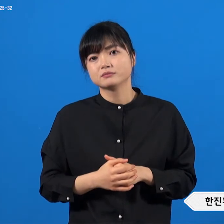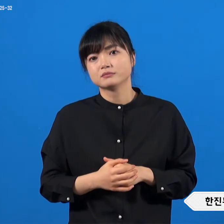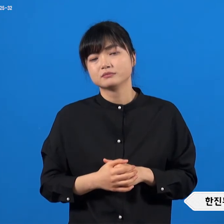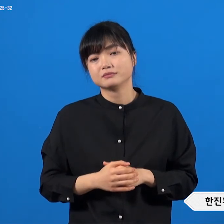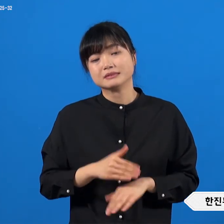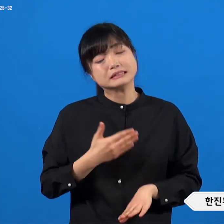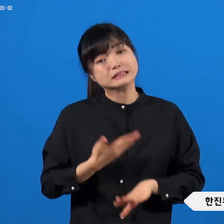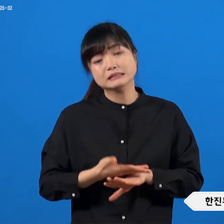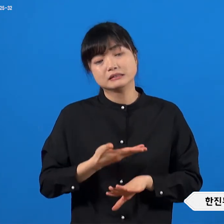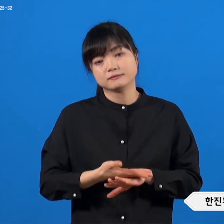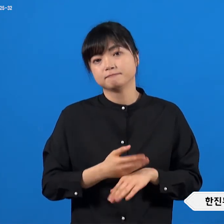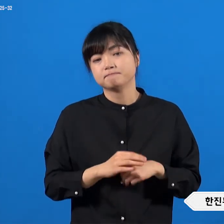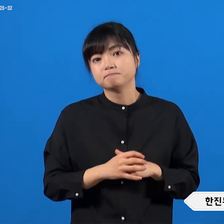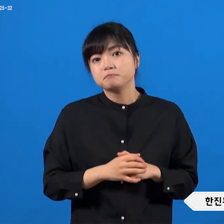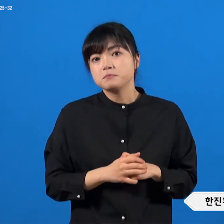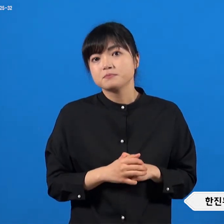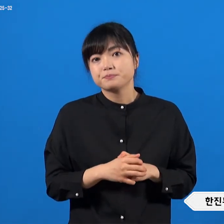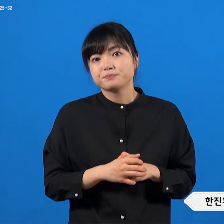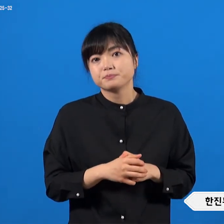다른 눈물이 납니다.